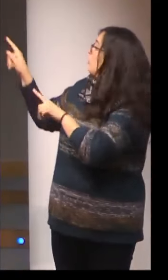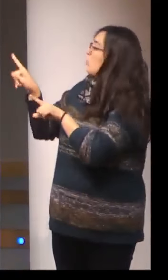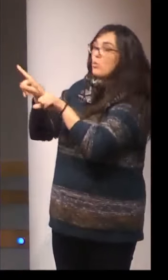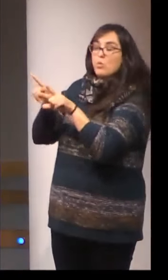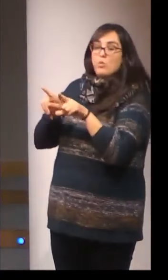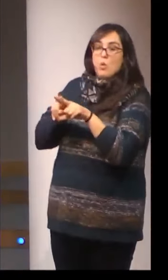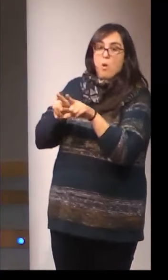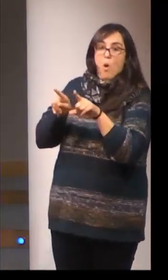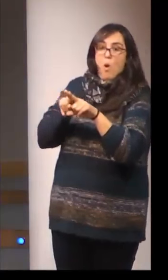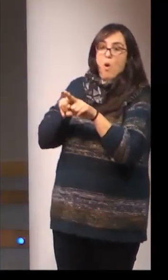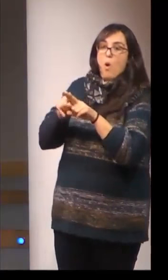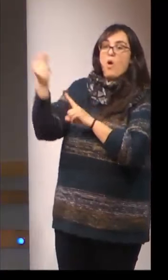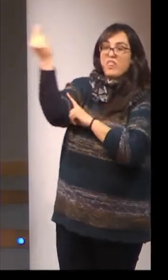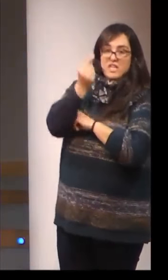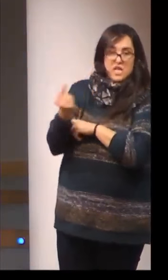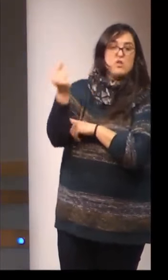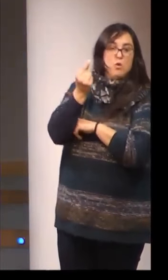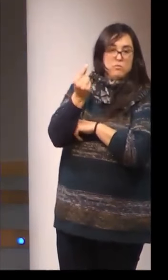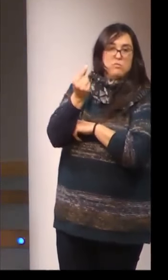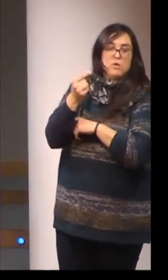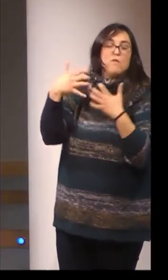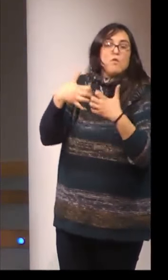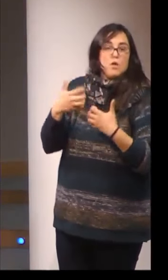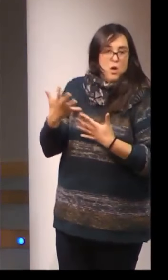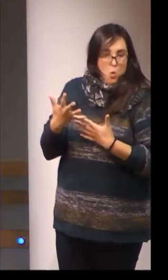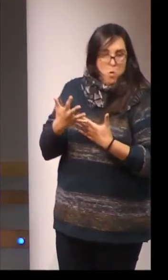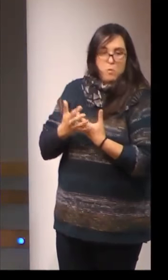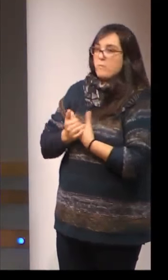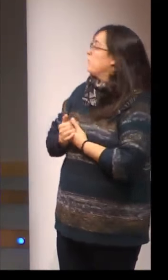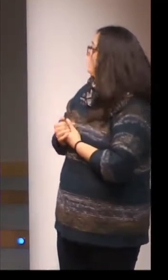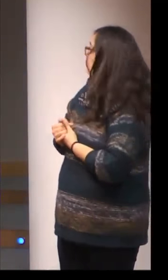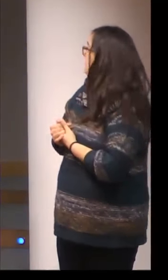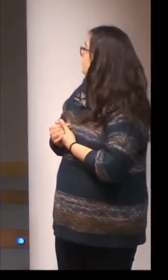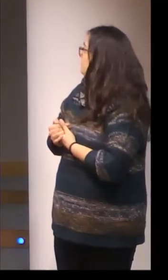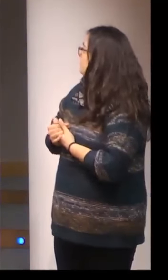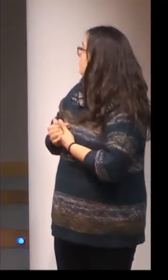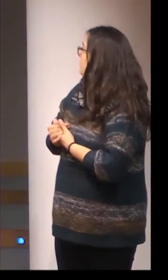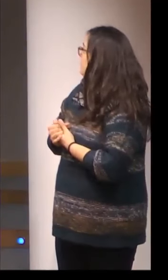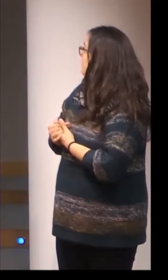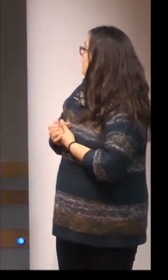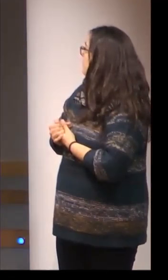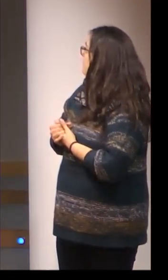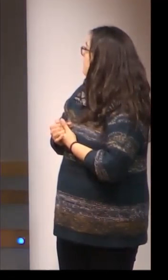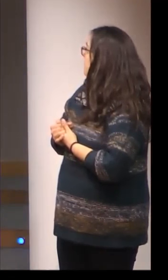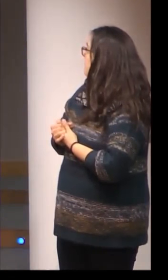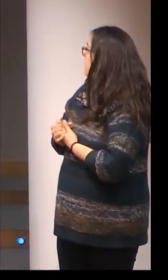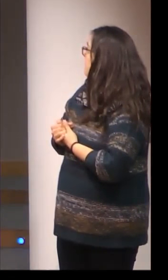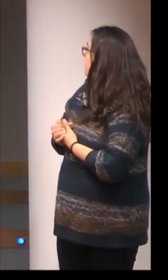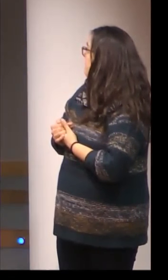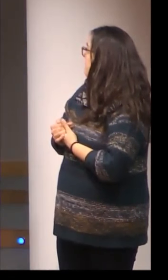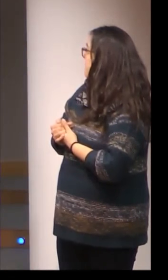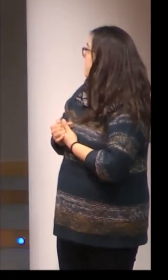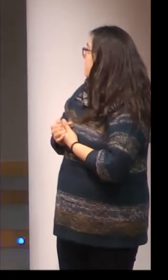Y como podéis ver en la diapositiva, pues el diseño y la forma en que funciona